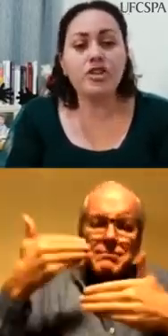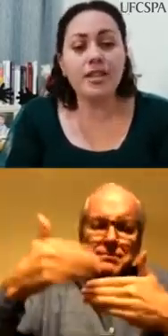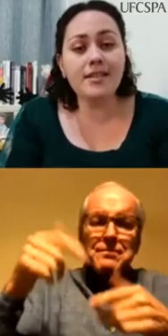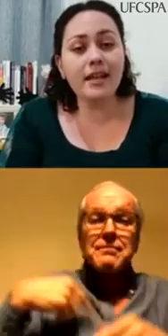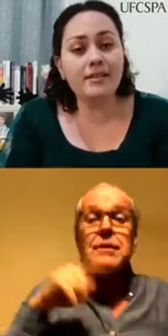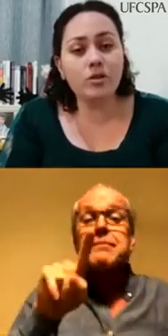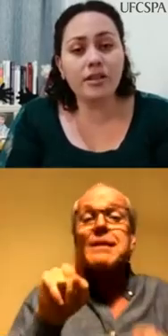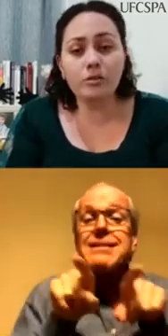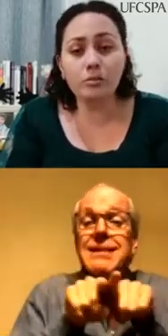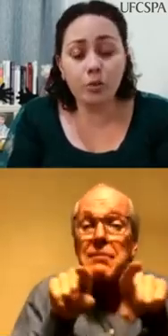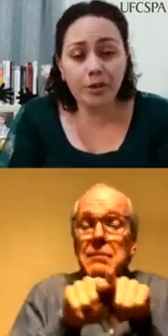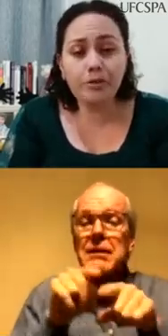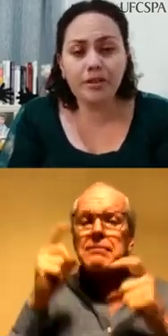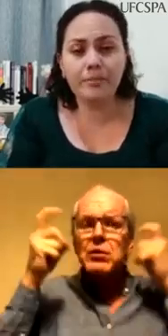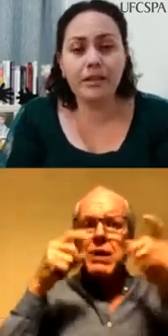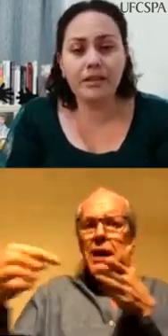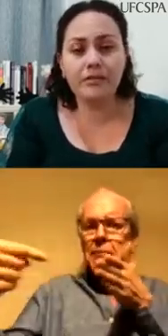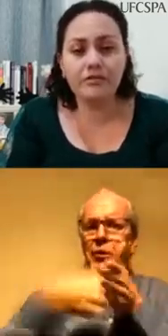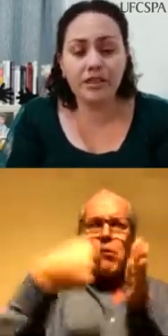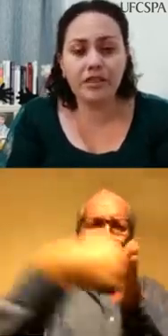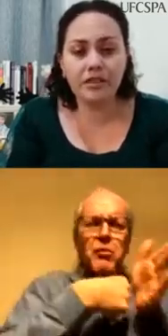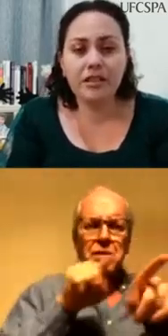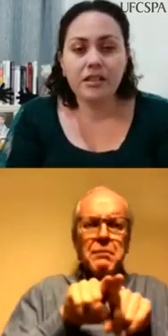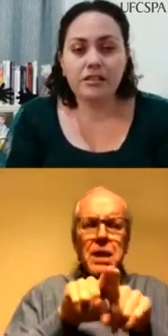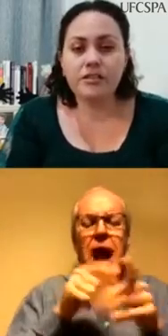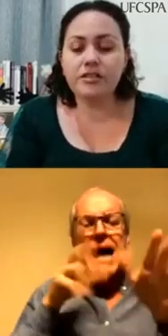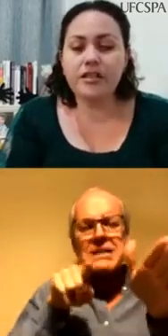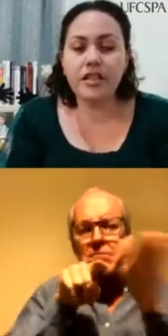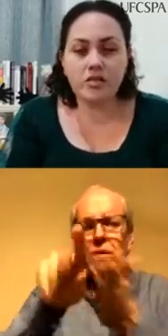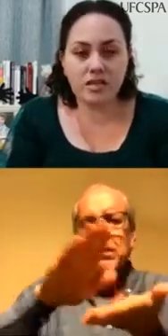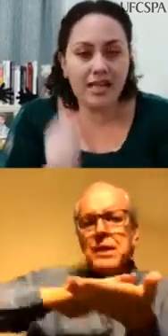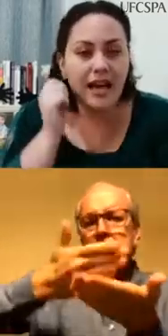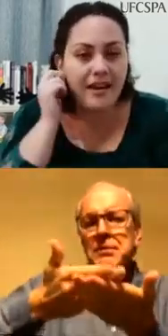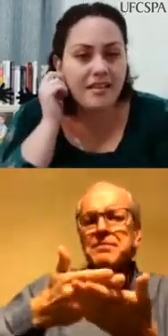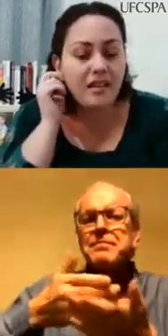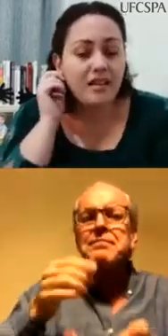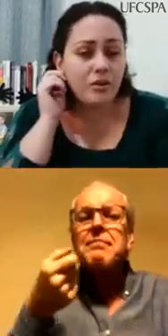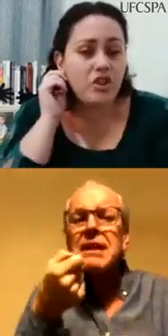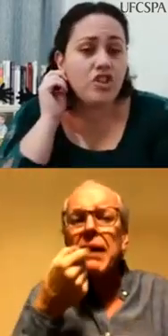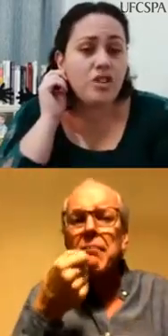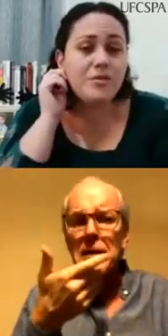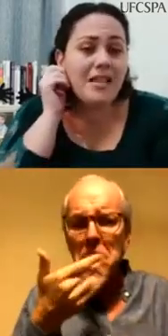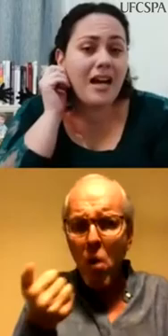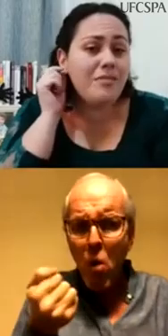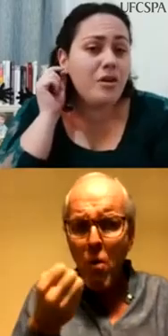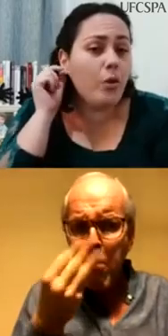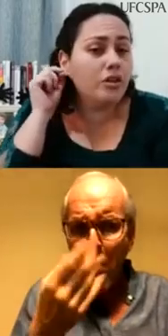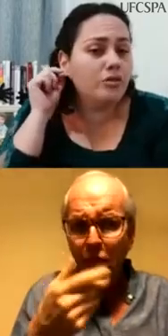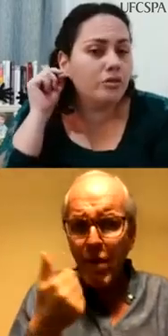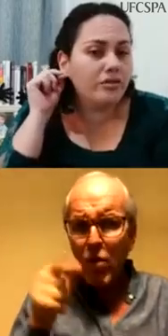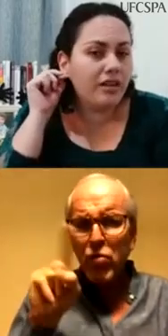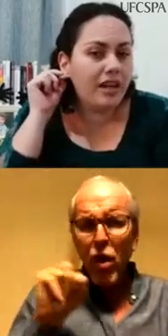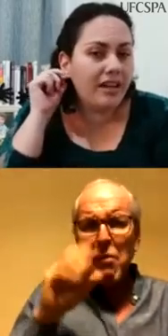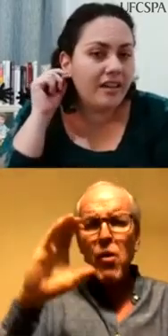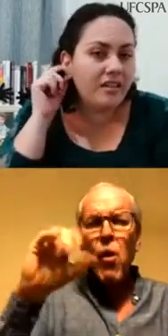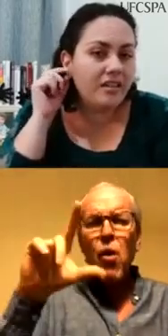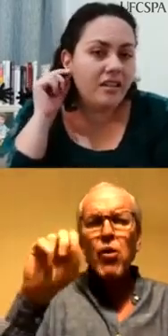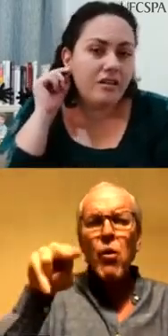então a gente tem se relacionado muito, né, via redes sociais, então a gente não sabe quando